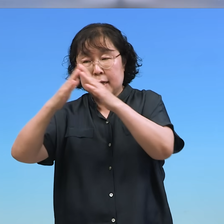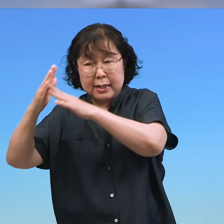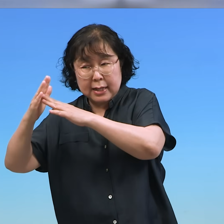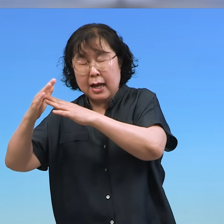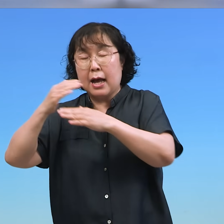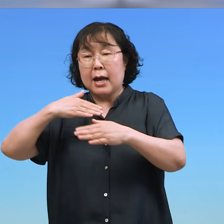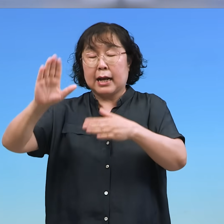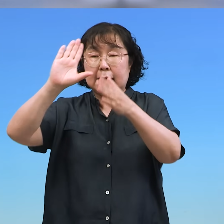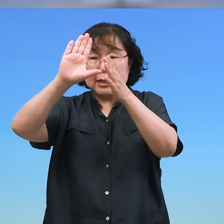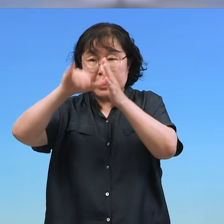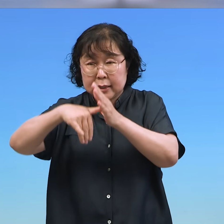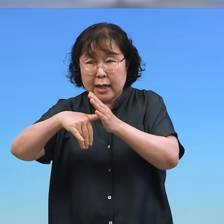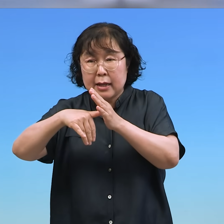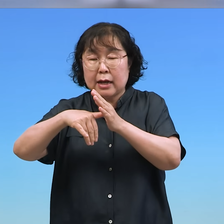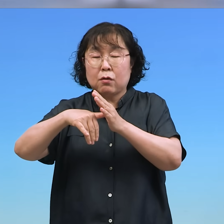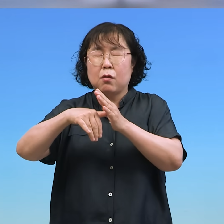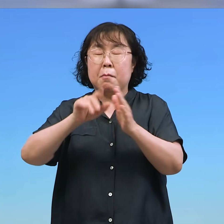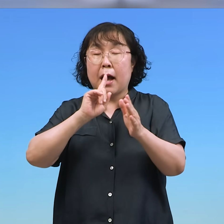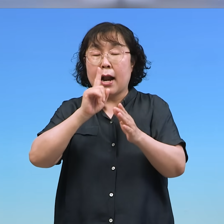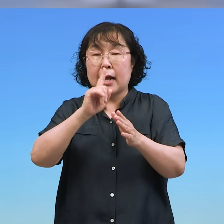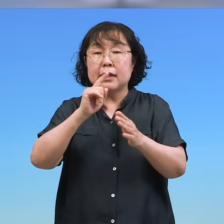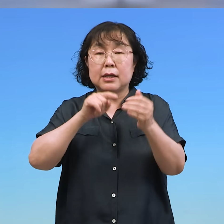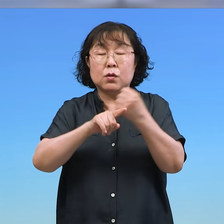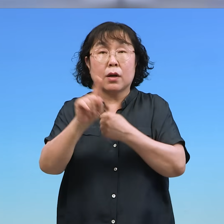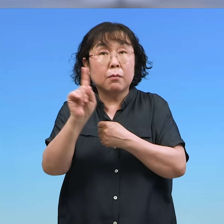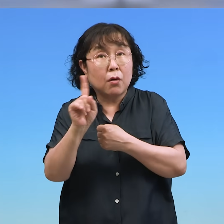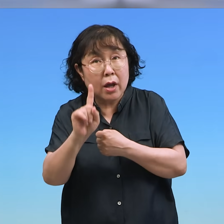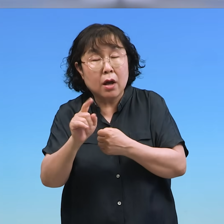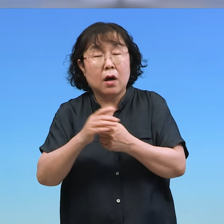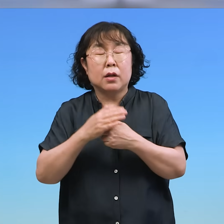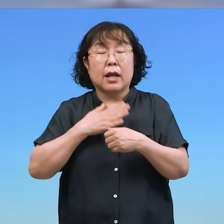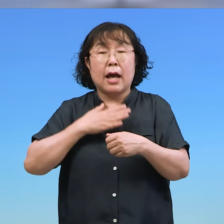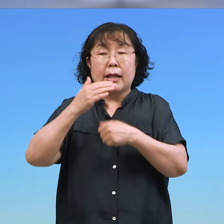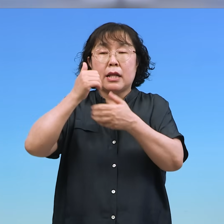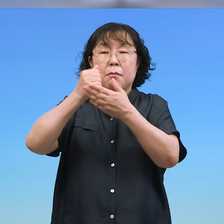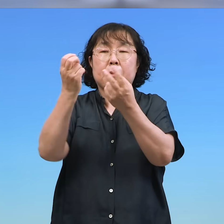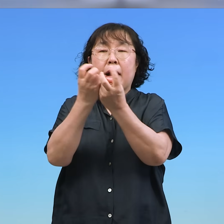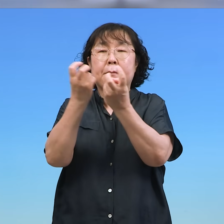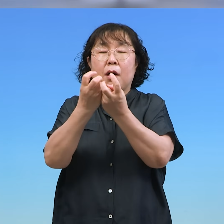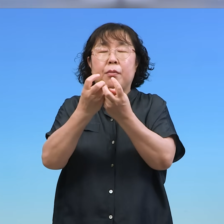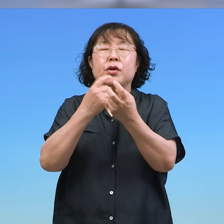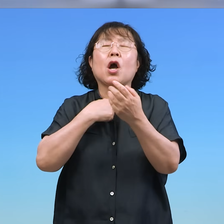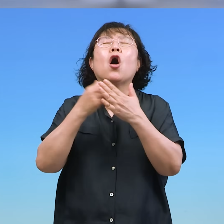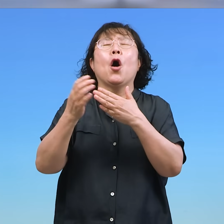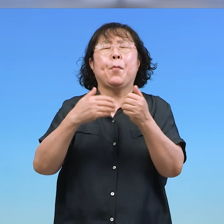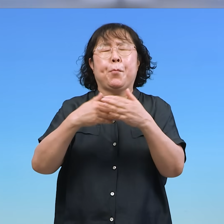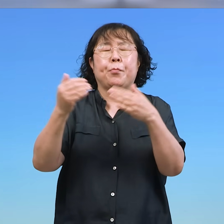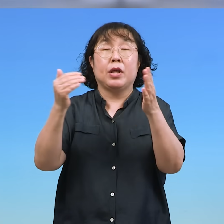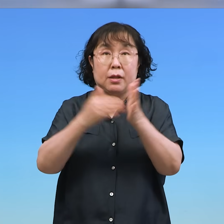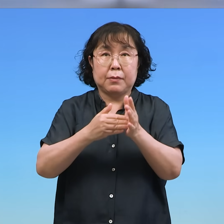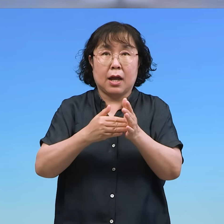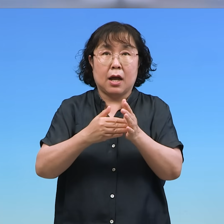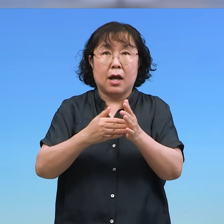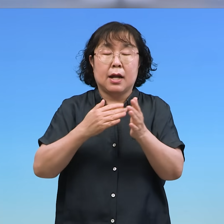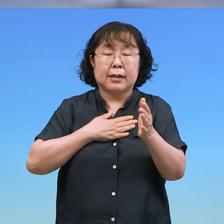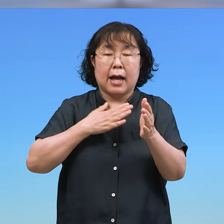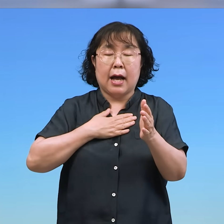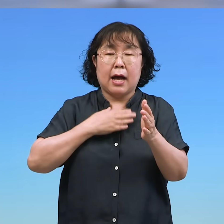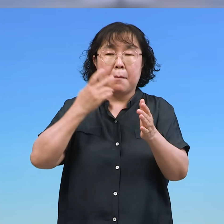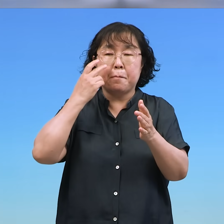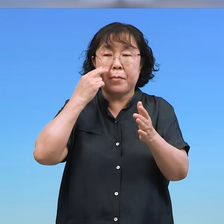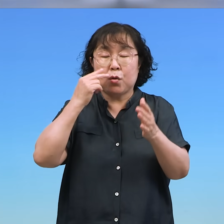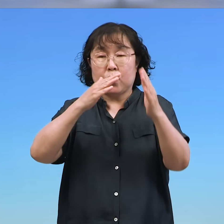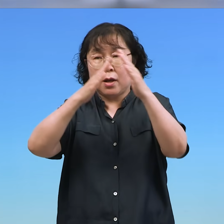하면은요, 그 하나님의 일하심의 방법이 이거였어요. 이민 가가지고 제가 하나님 주시는 희망이